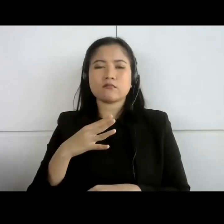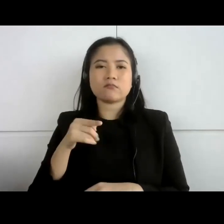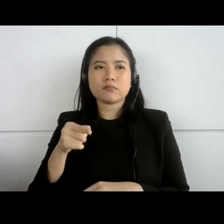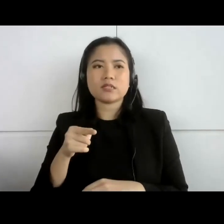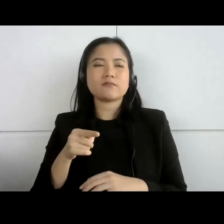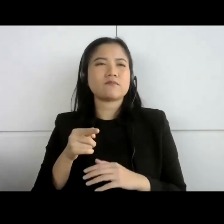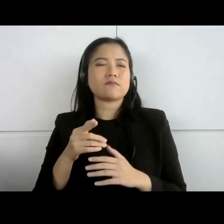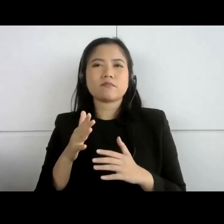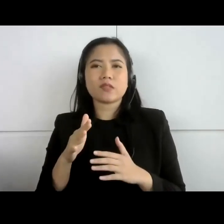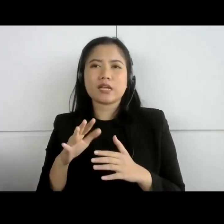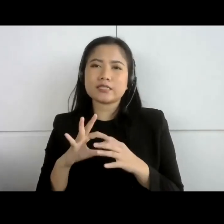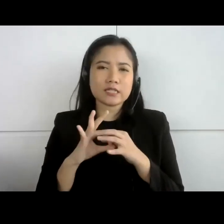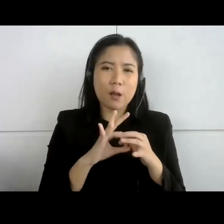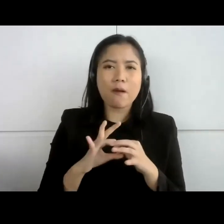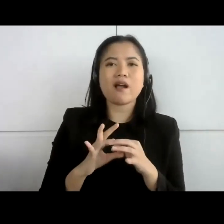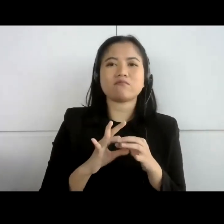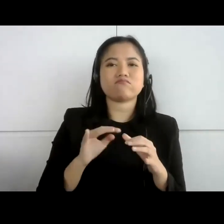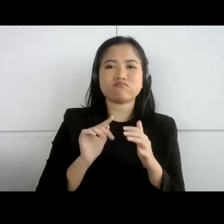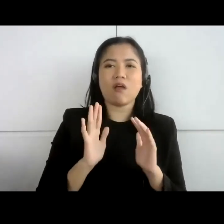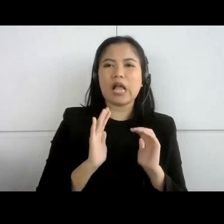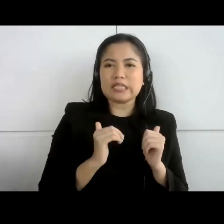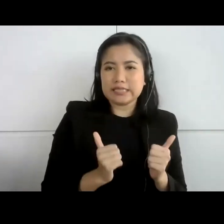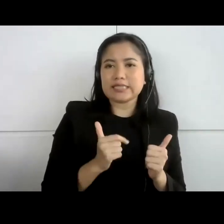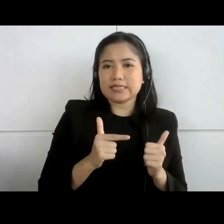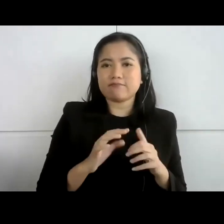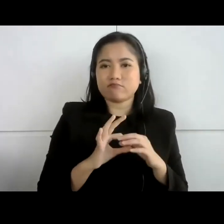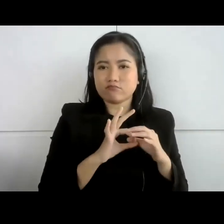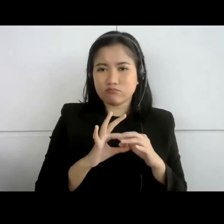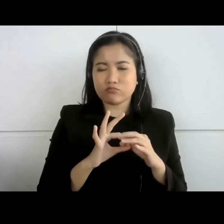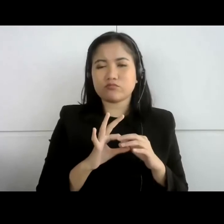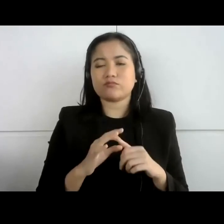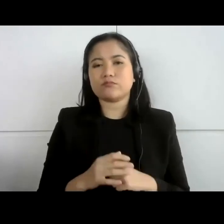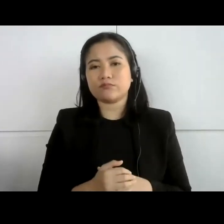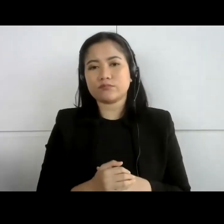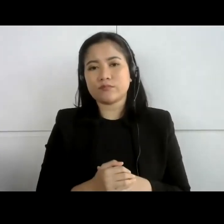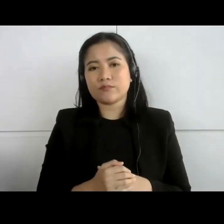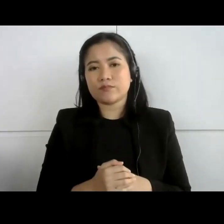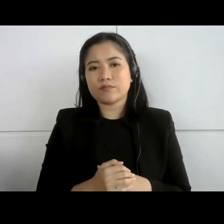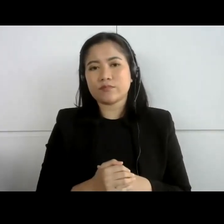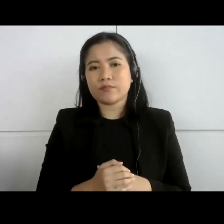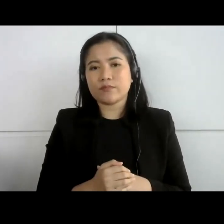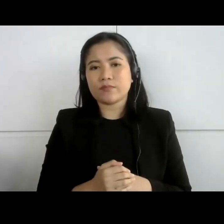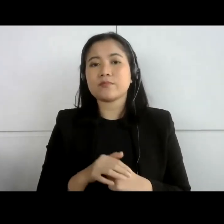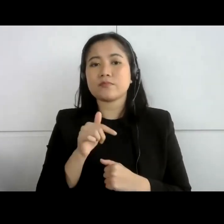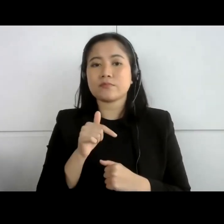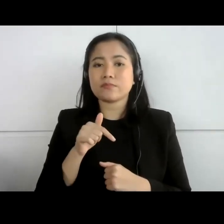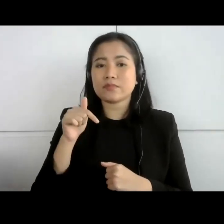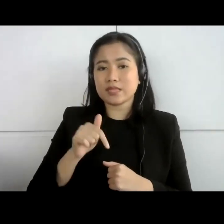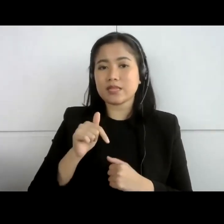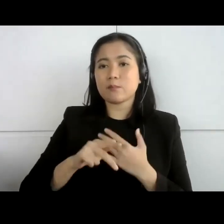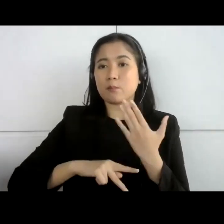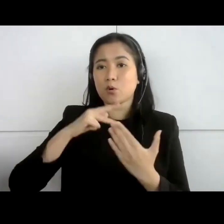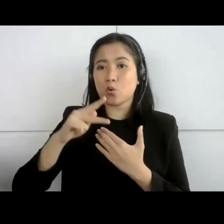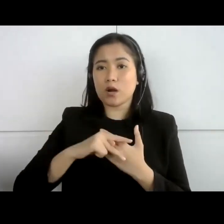hasil kerjasama kami yang dimana program kegiatan yang kami kerjasamakan